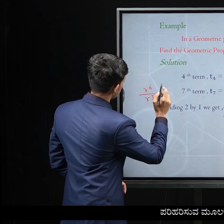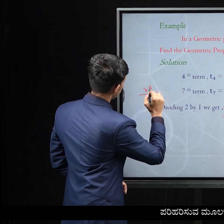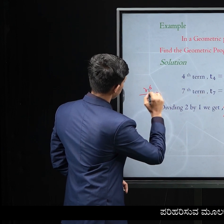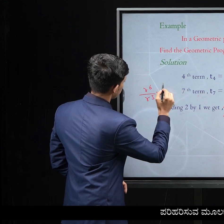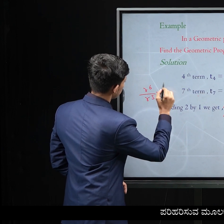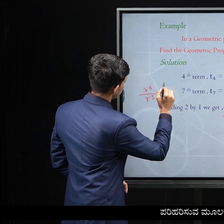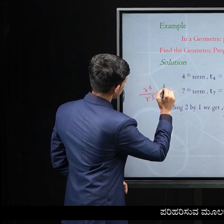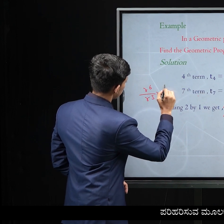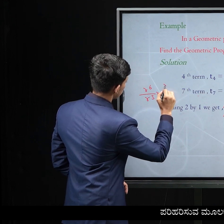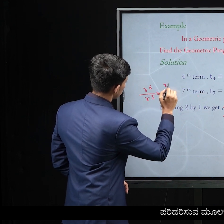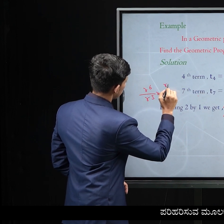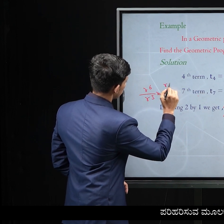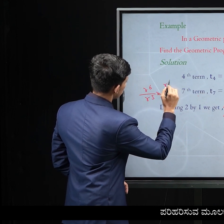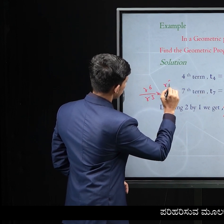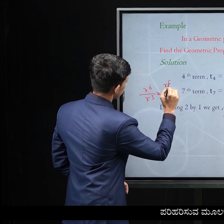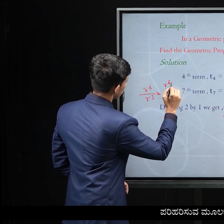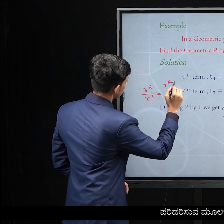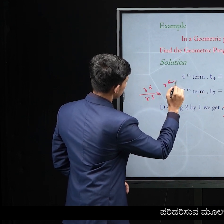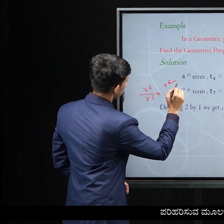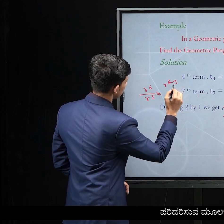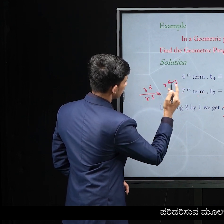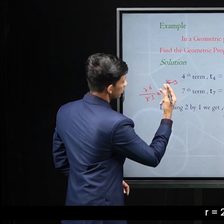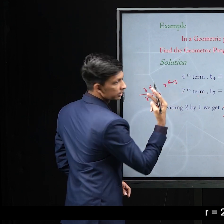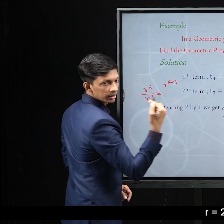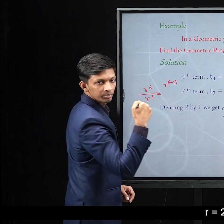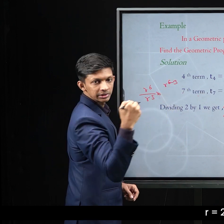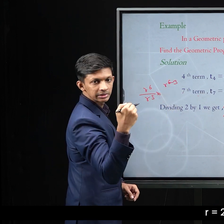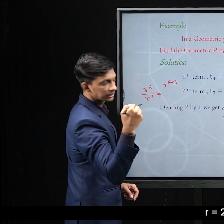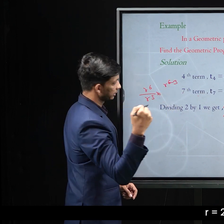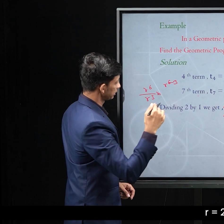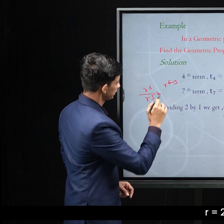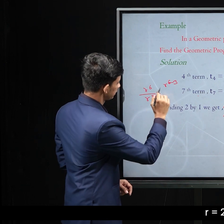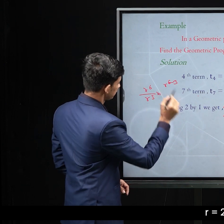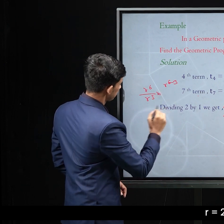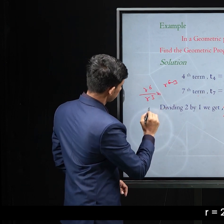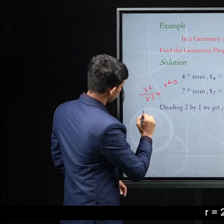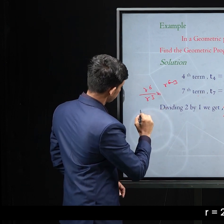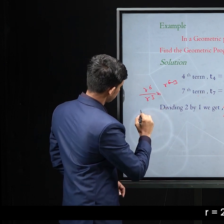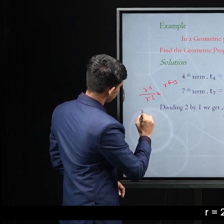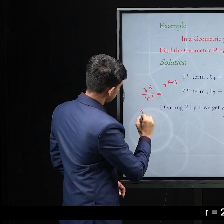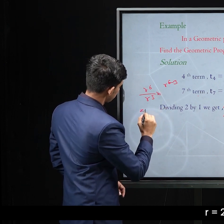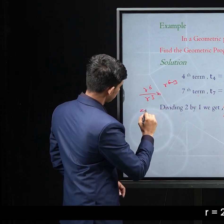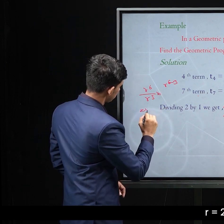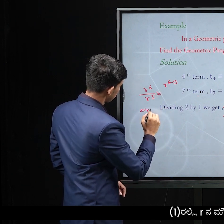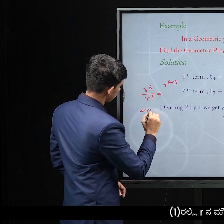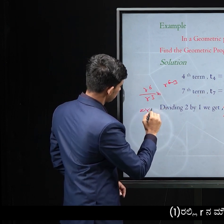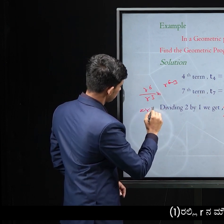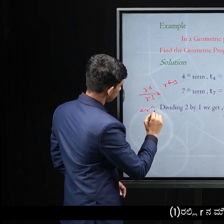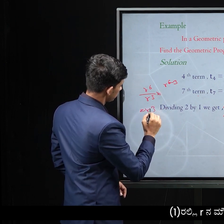ಪರಿಹರಿಸುವ ಮೂಲಕ ನಾವು ಪಡೆಯುತ್ತೇವೆ r ಇಸ್ಕ್ವಲ್ ಟು 2/3 m. 1ರಲ್ಲಿ